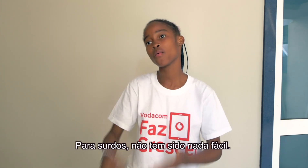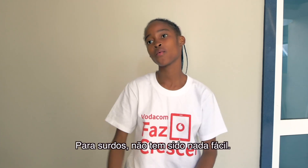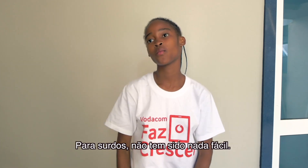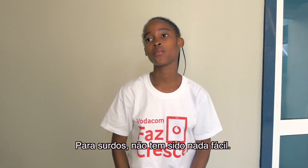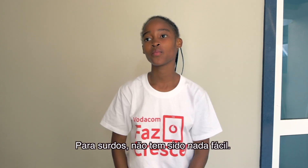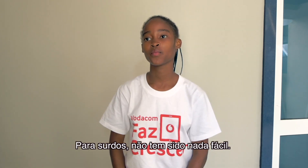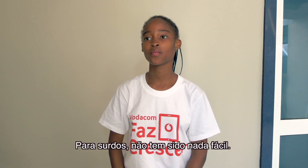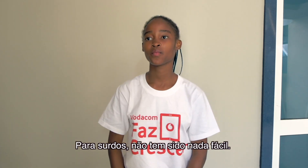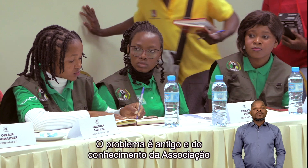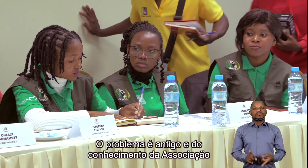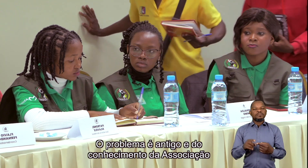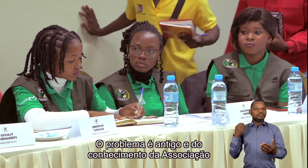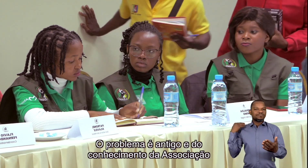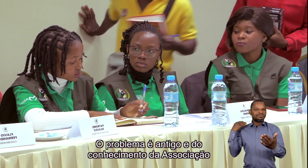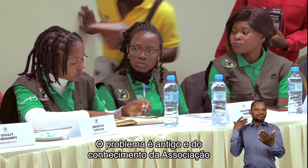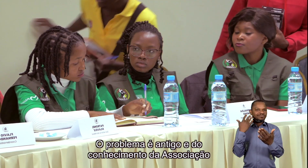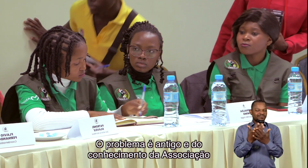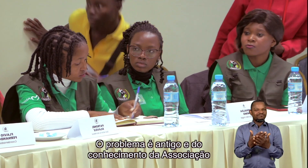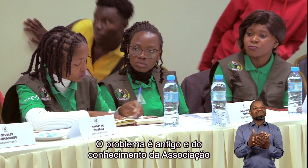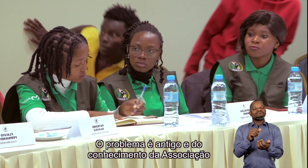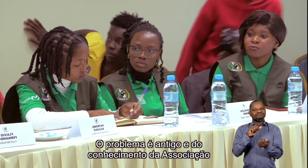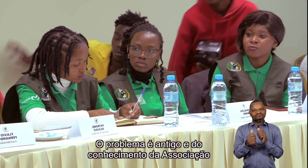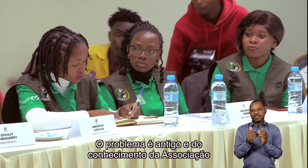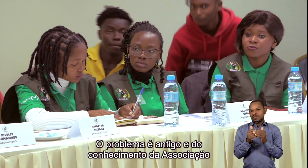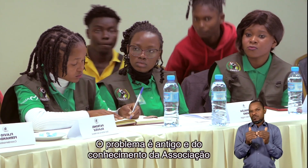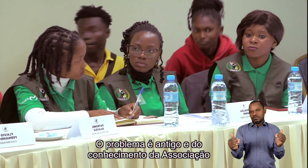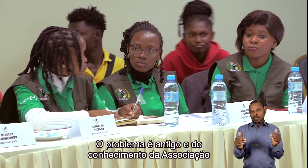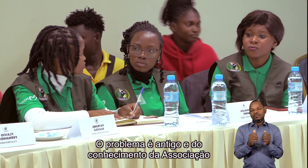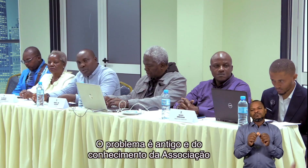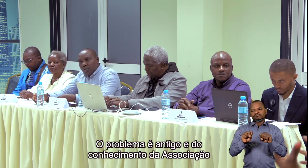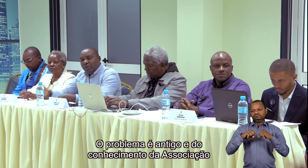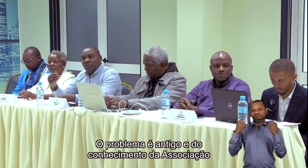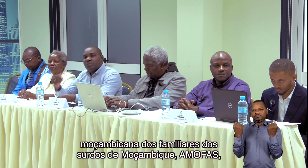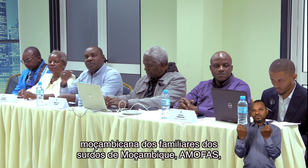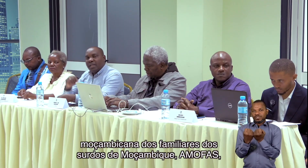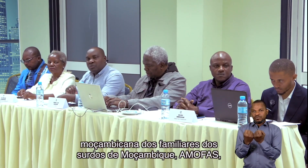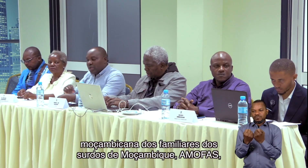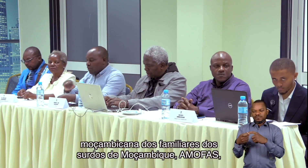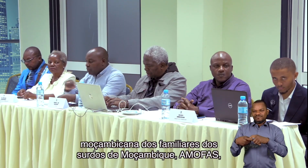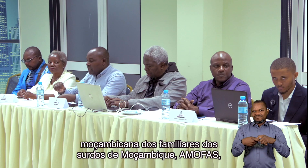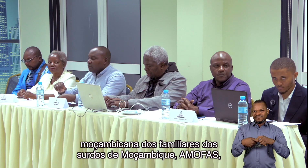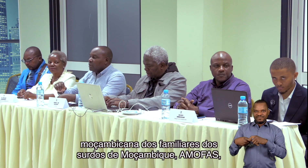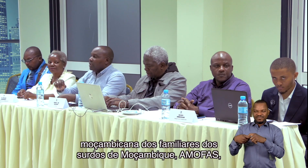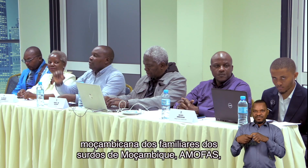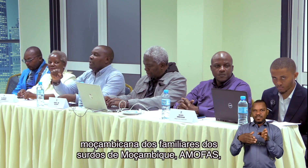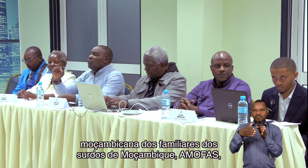O problema é antigo e é do conhecimento da Associação Moçambicana dos Familiares dos